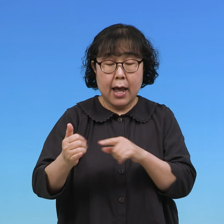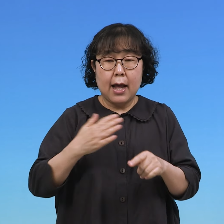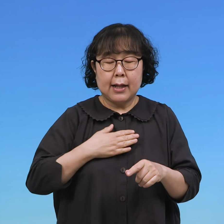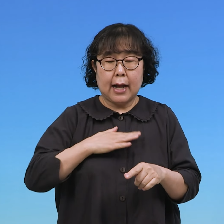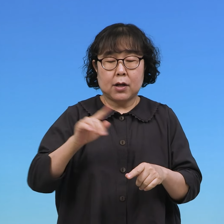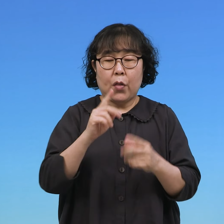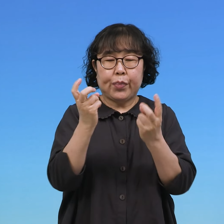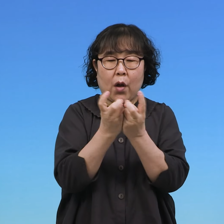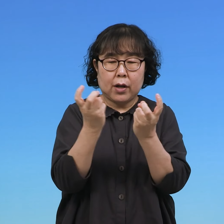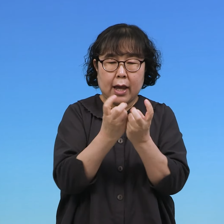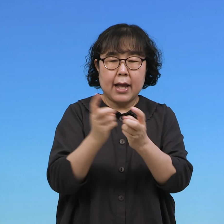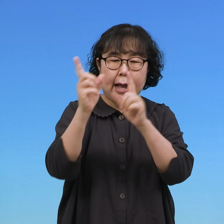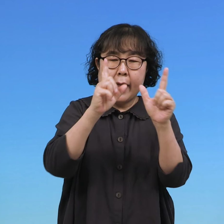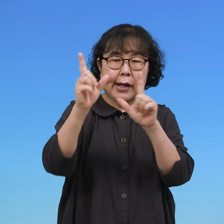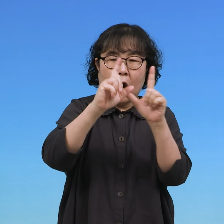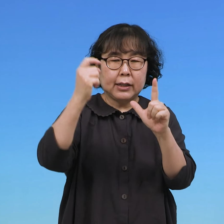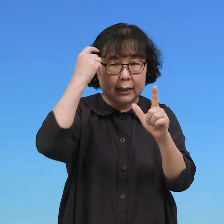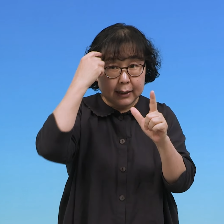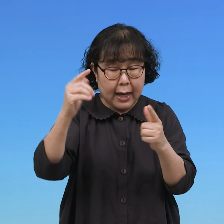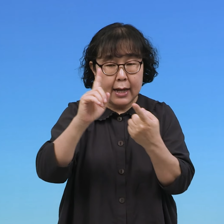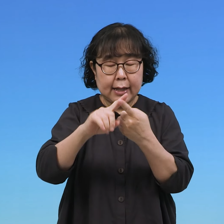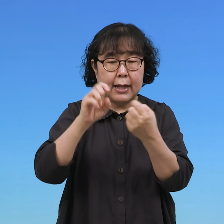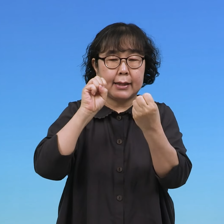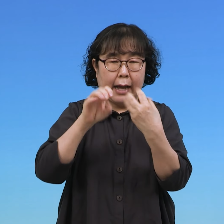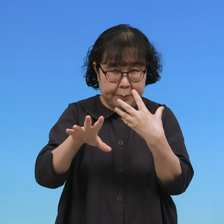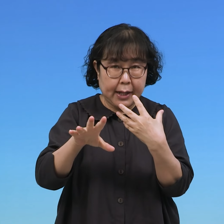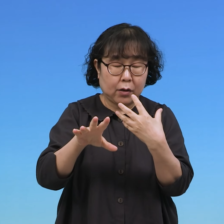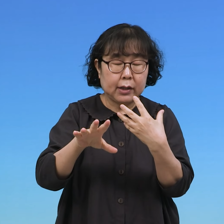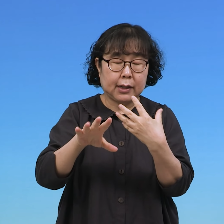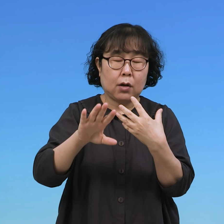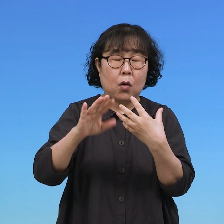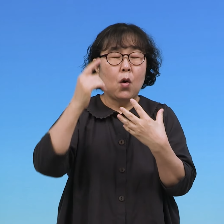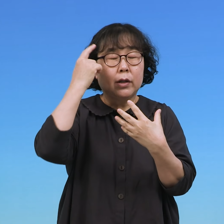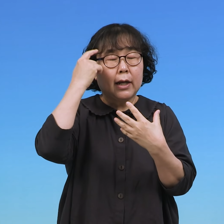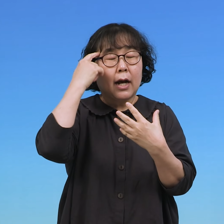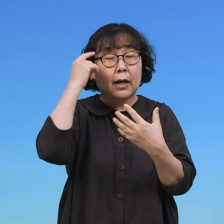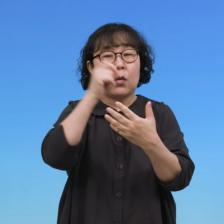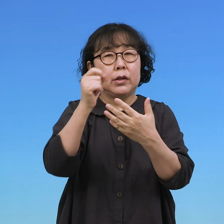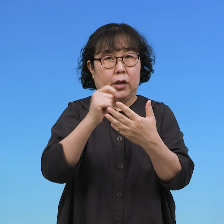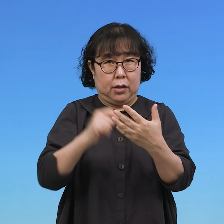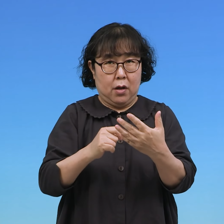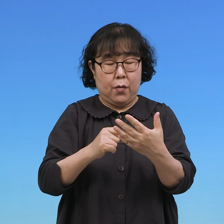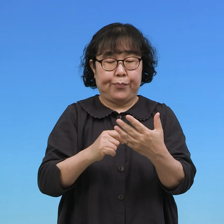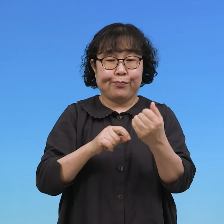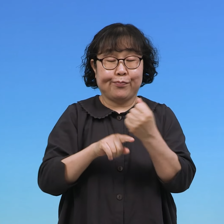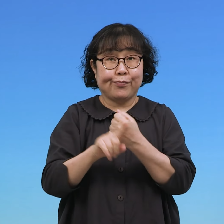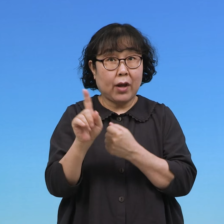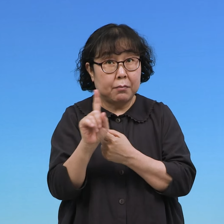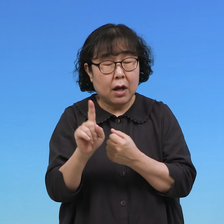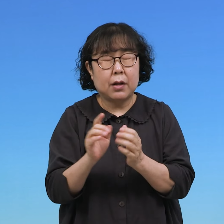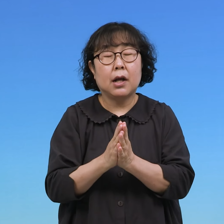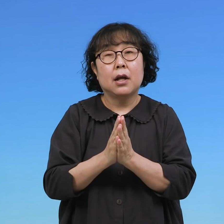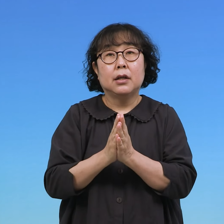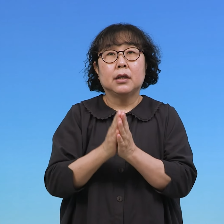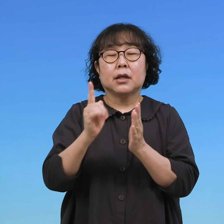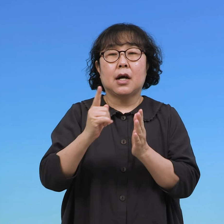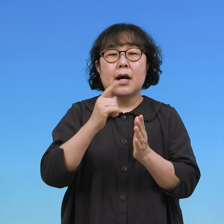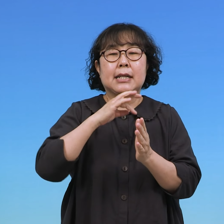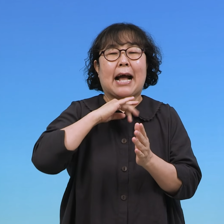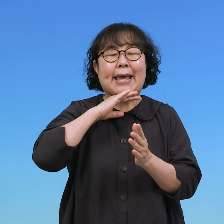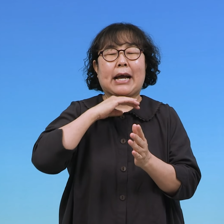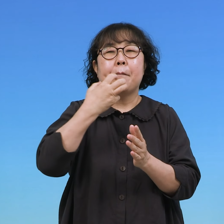대한 해답이 될 것이다. 무슨 뜻인지 아시겠죠? 이 88세 된 할아버지가 그 어른이